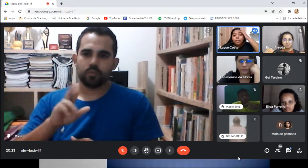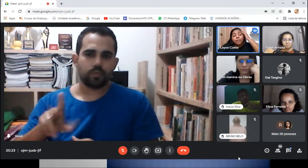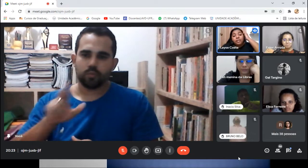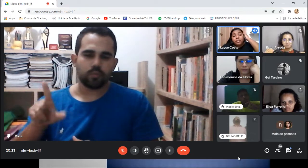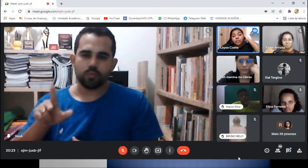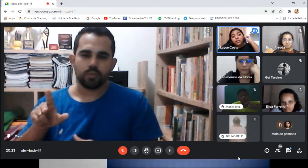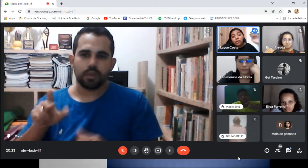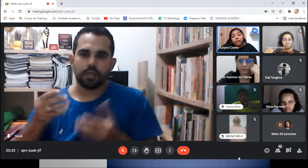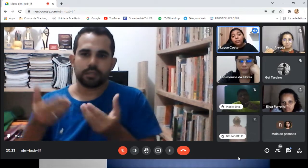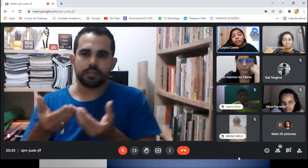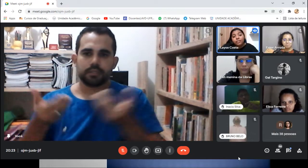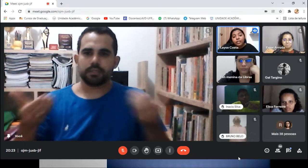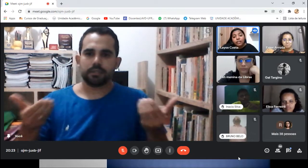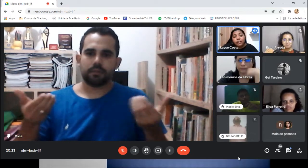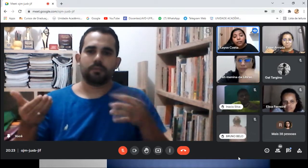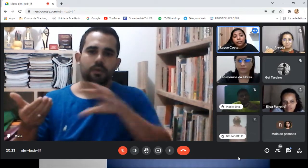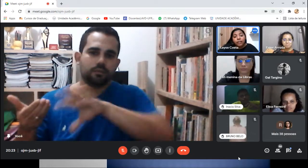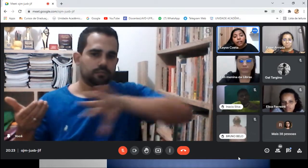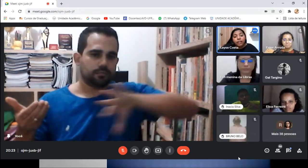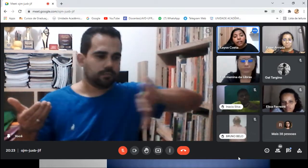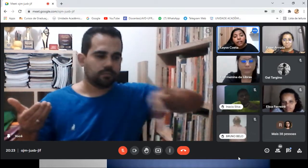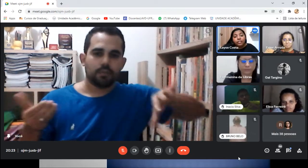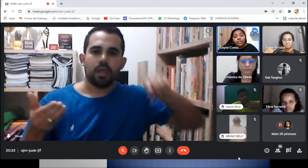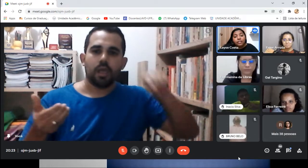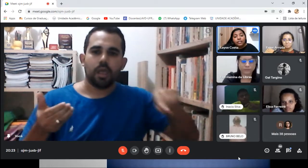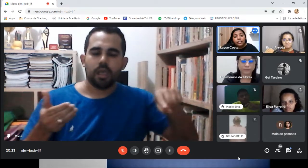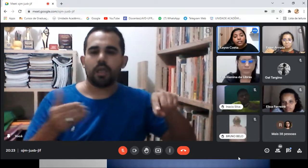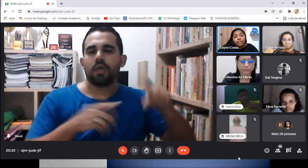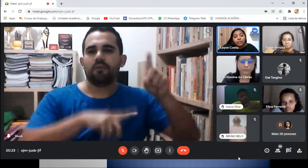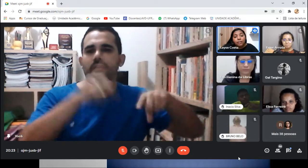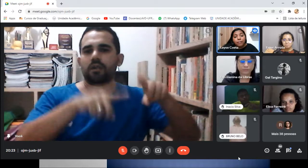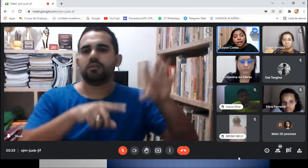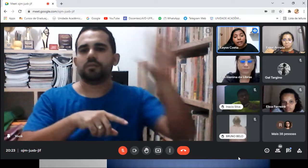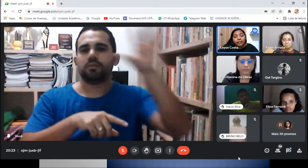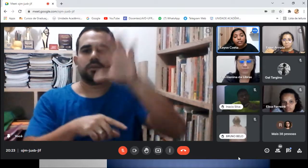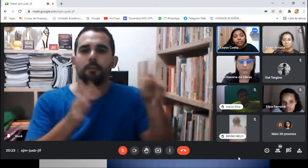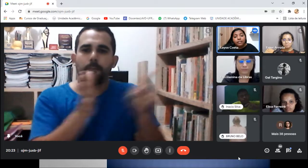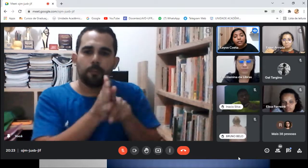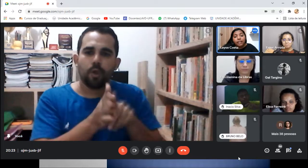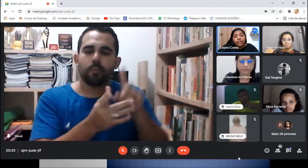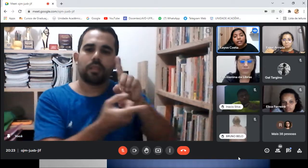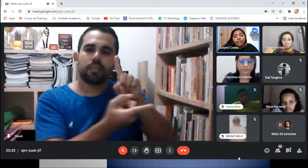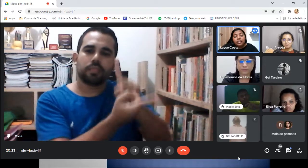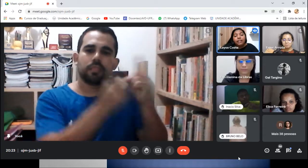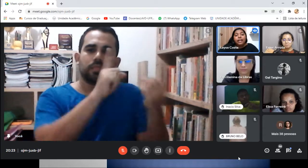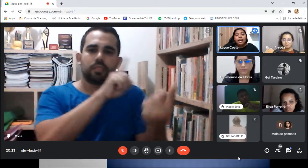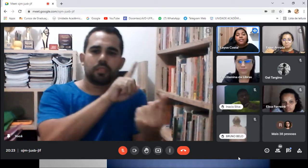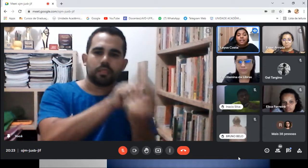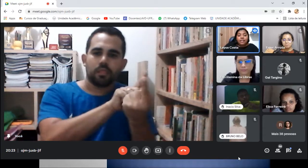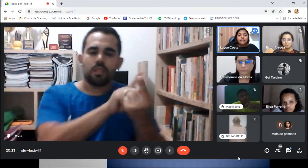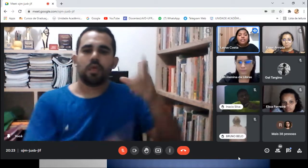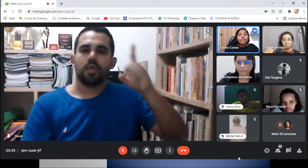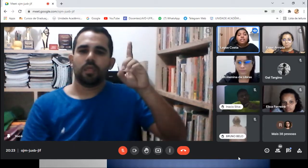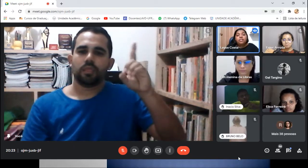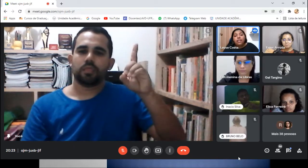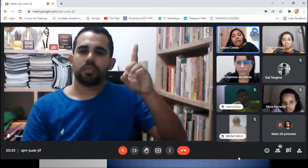da sociolinguística, não, né? A gente não separa, a gente entende que há variação regional,